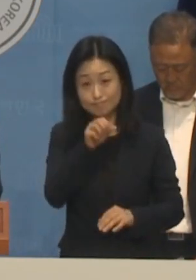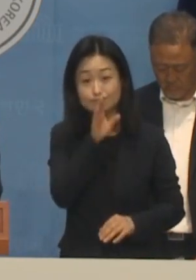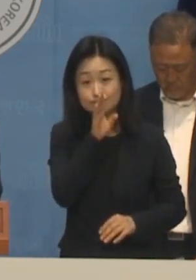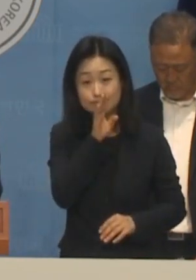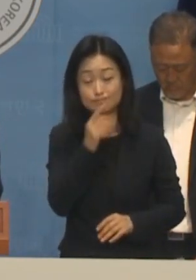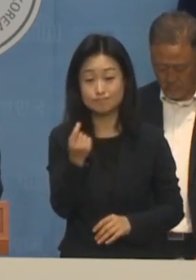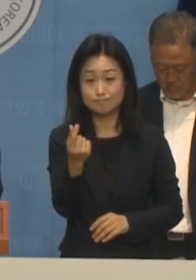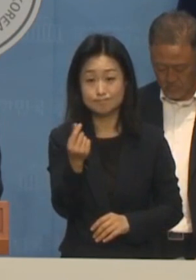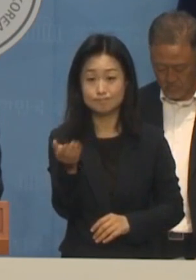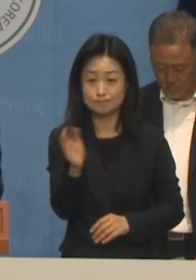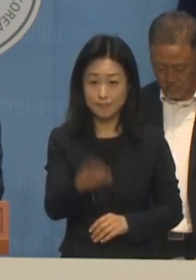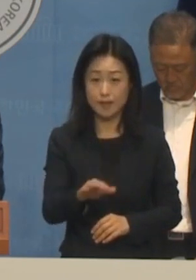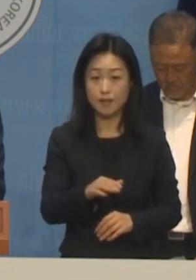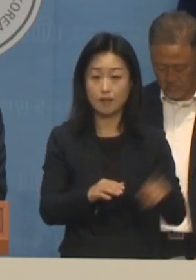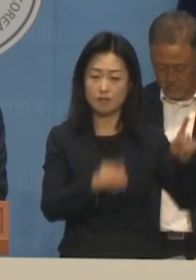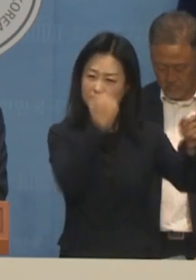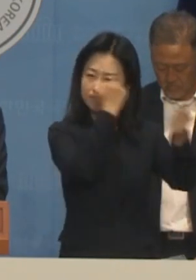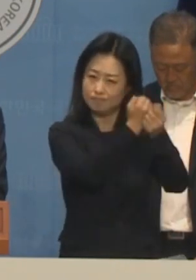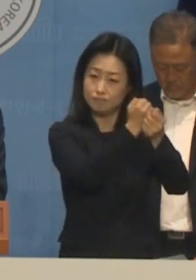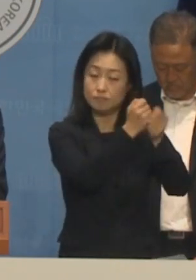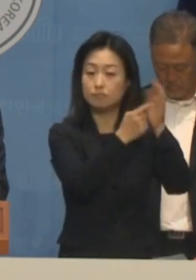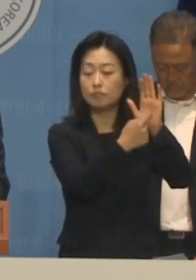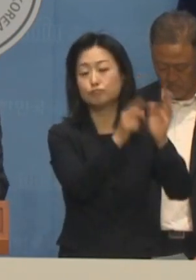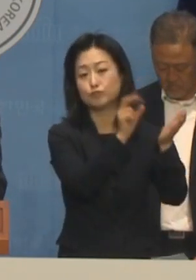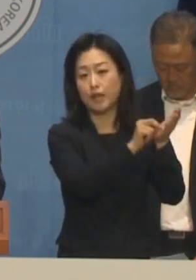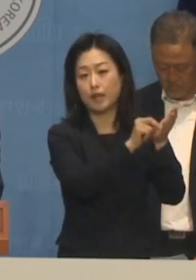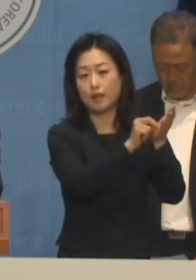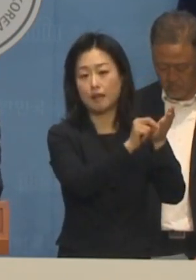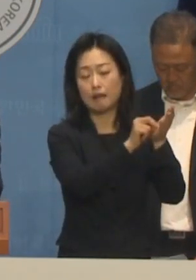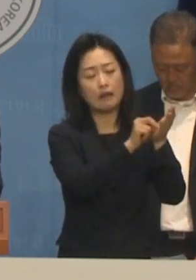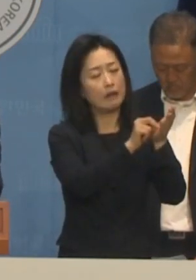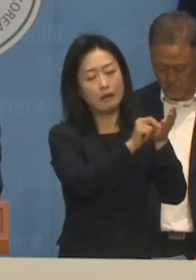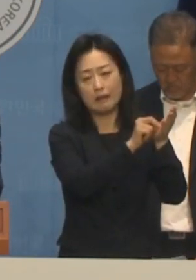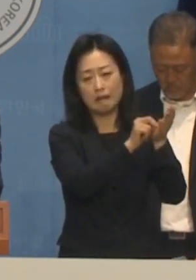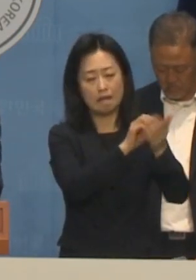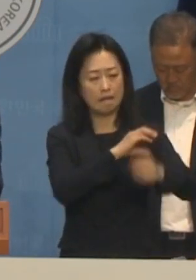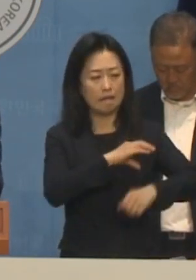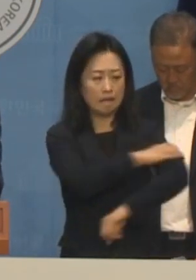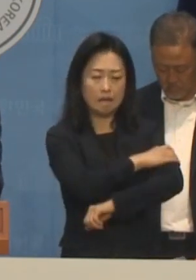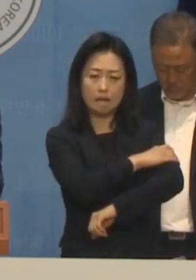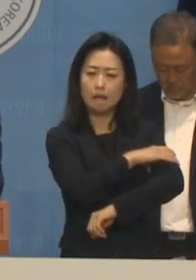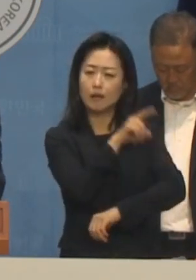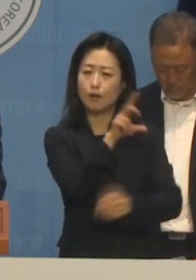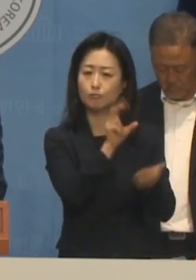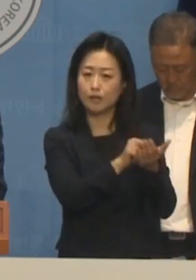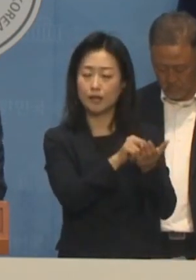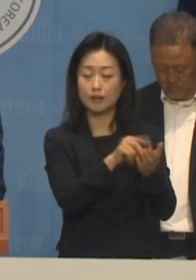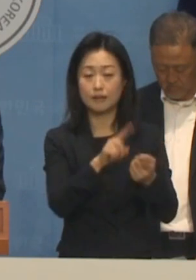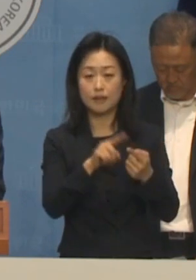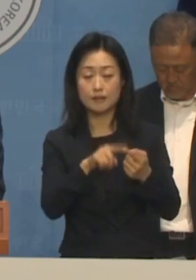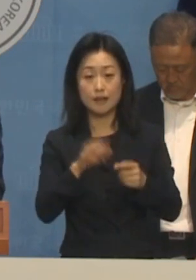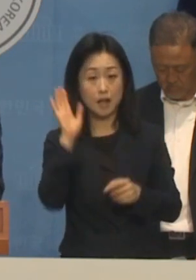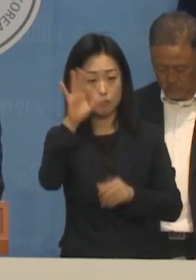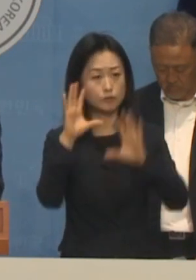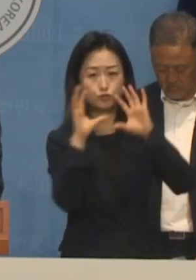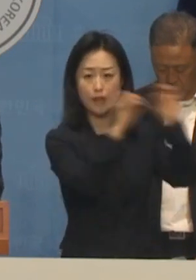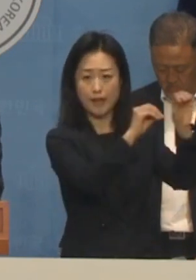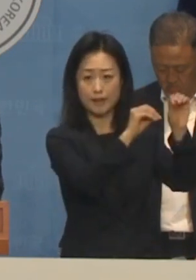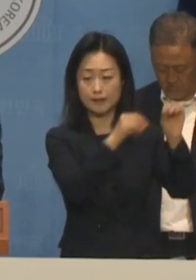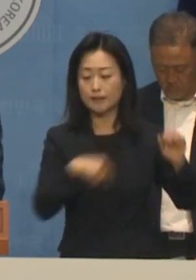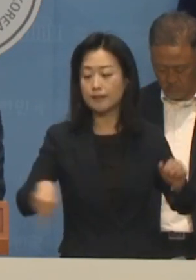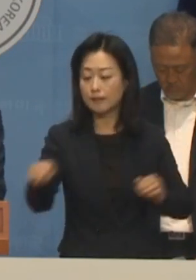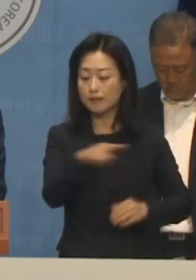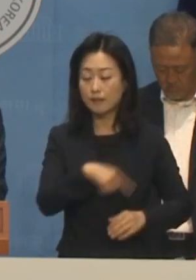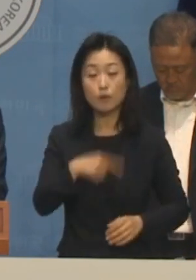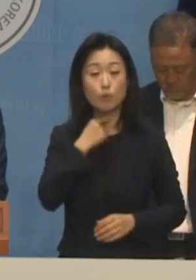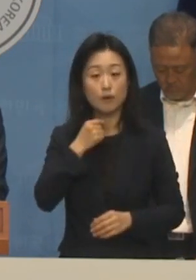있는 최선의 방안이라고 생각합니다. 밀부치기식의 기본계획 고시를 즉각 중단하고 다수 도민들의 의견에